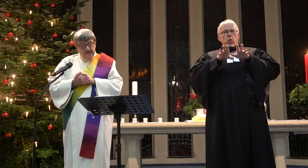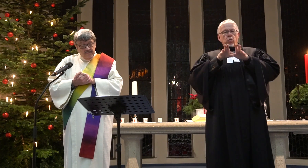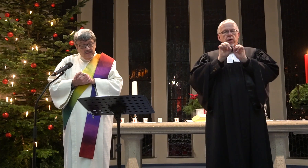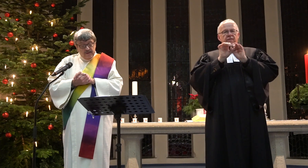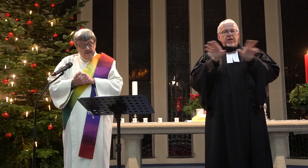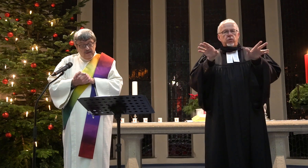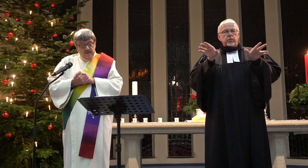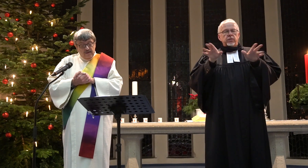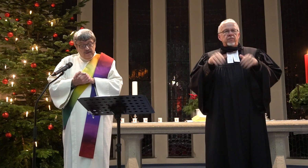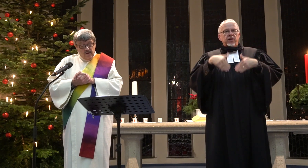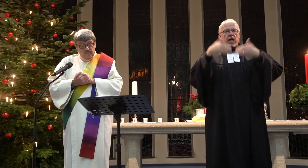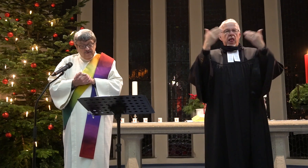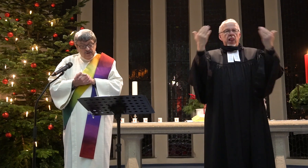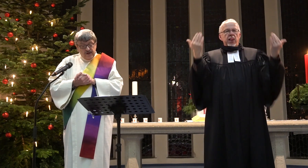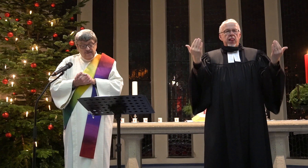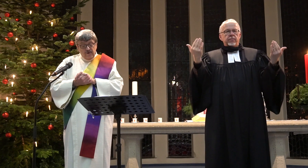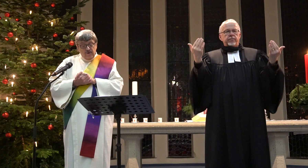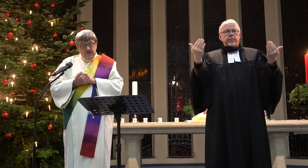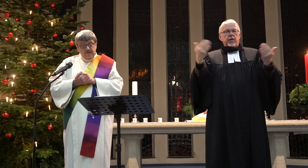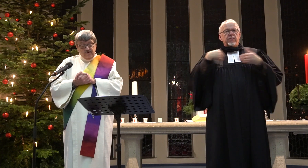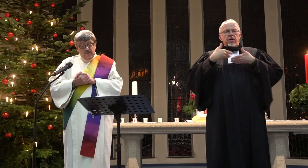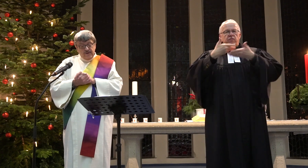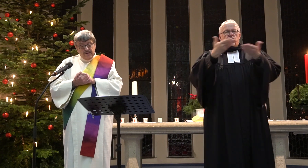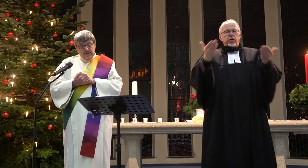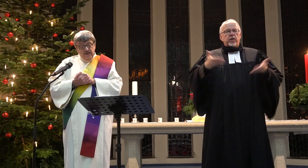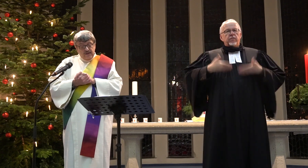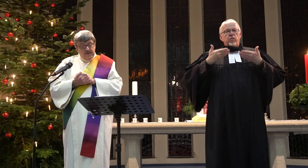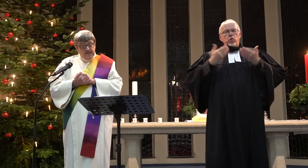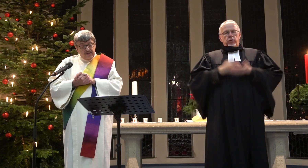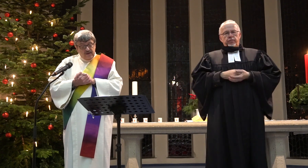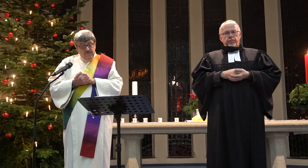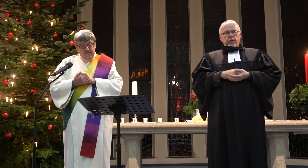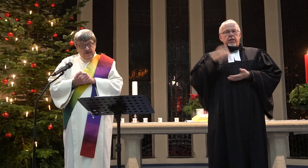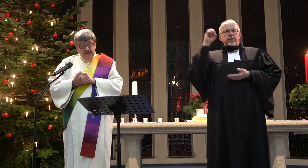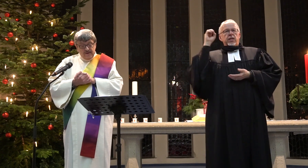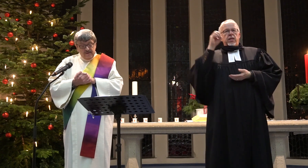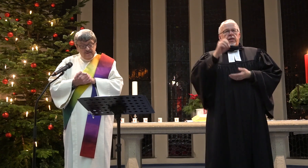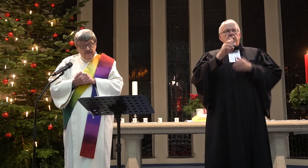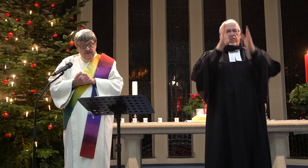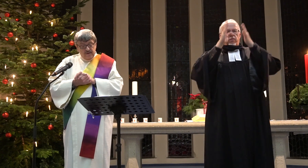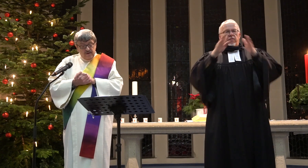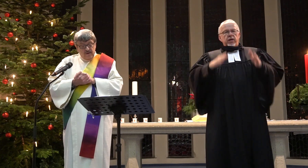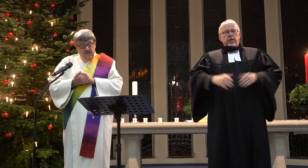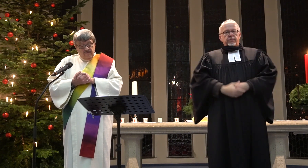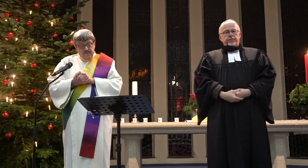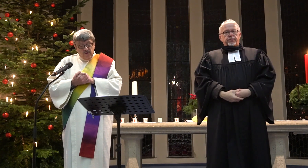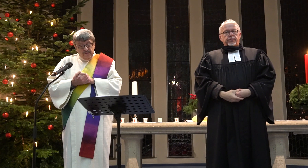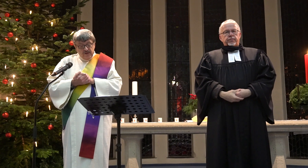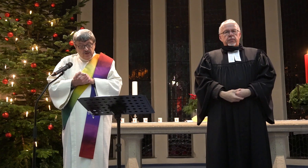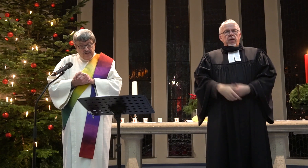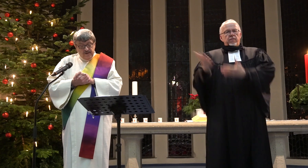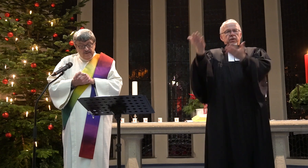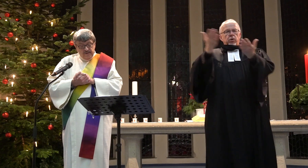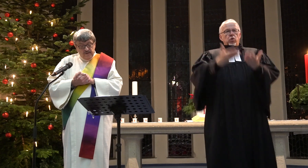hell. Darum verschenken wir heute die Freude, das Licht von Weihnachten. Wir